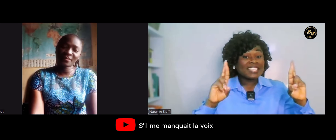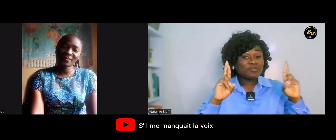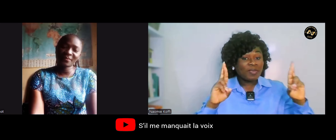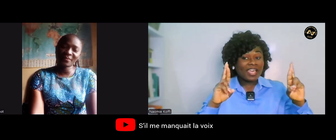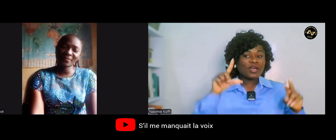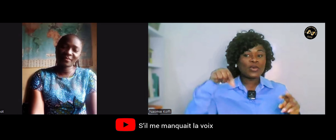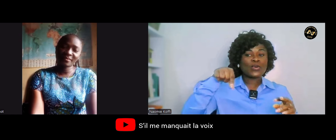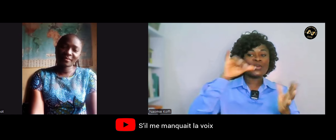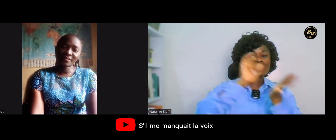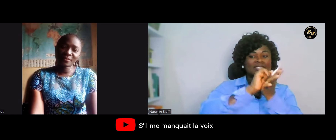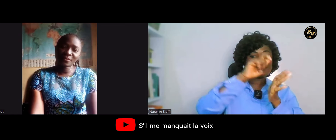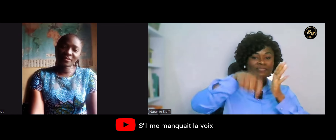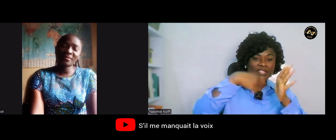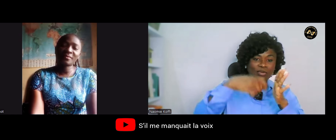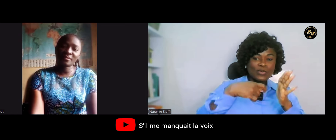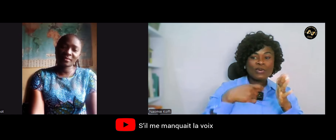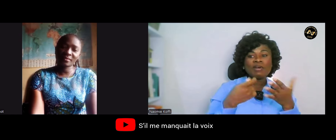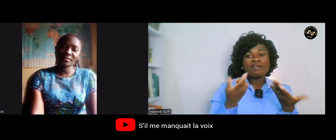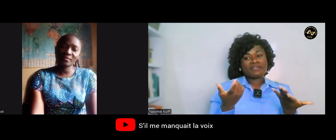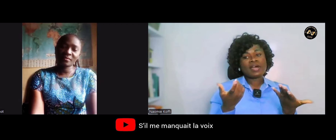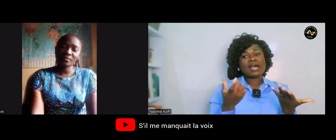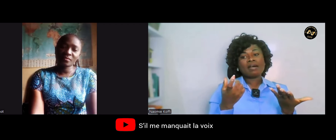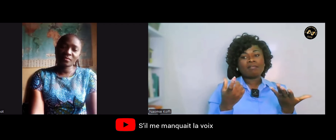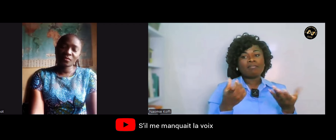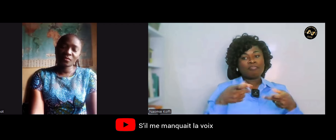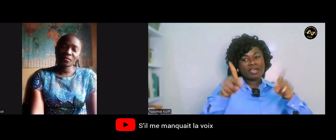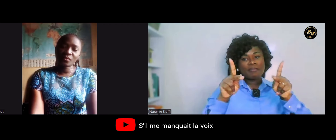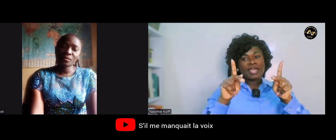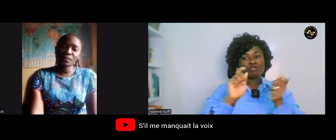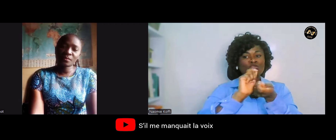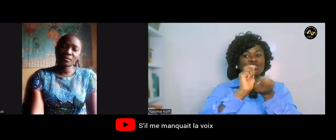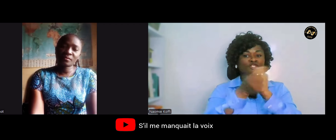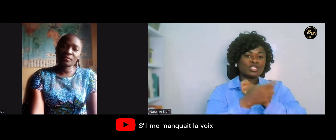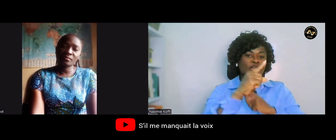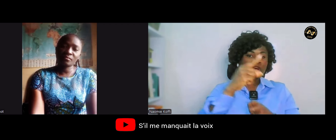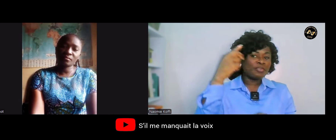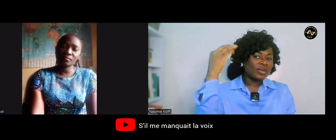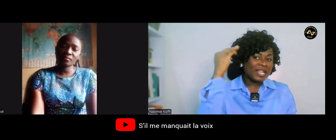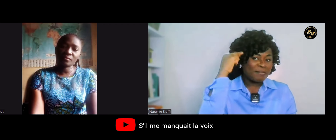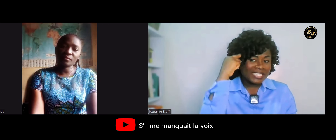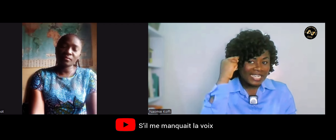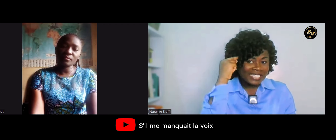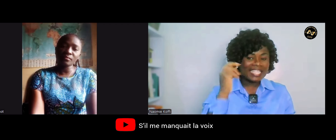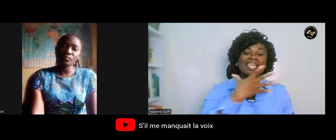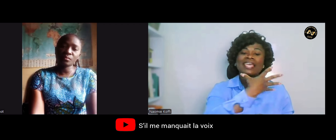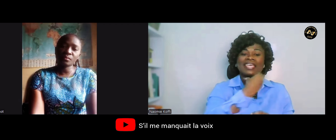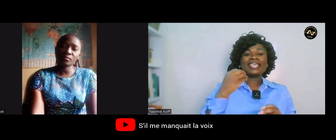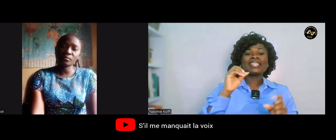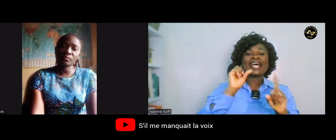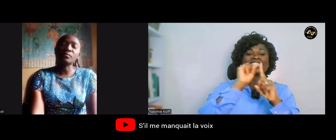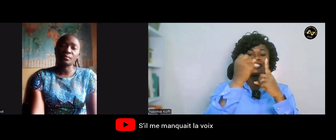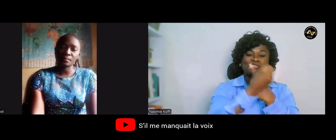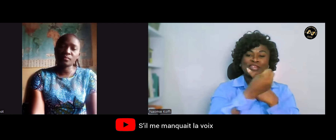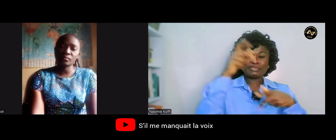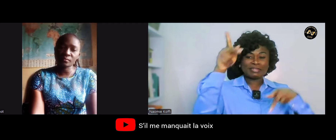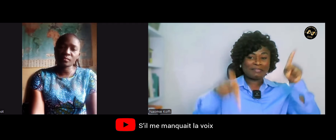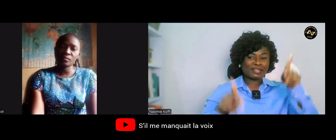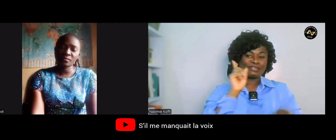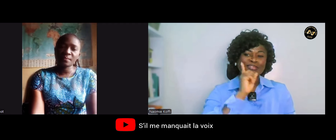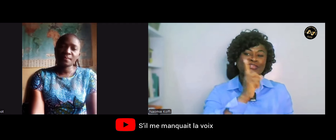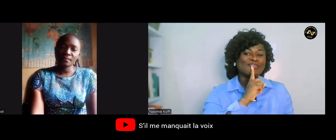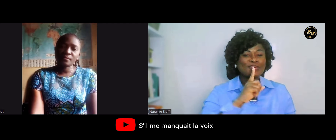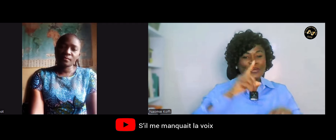on espère que cette vidéo va permettre de changer un peu les mentalités et la situation